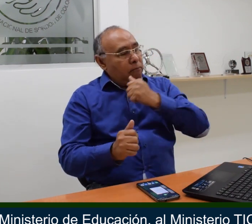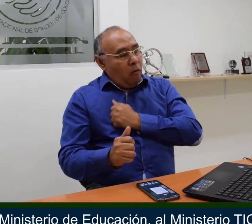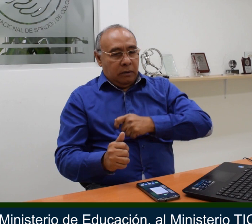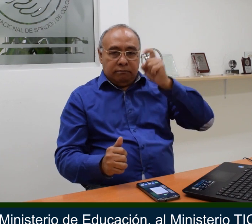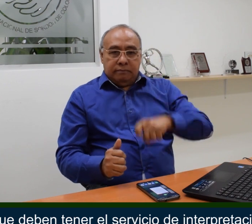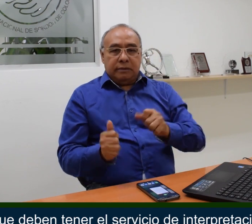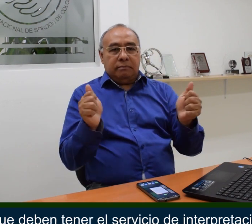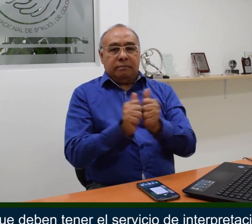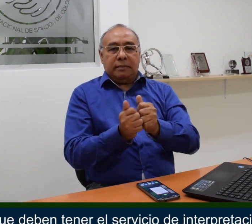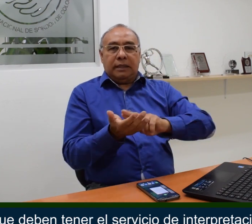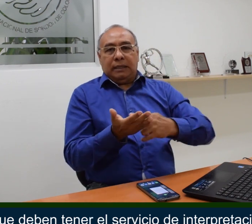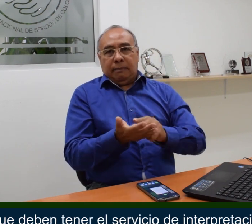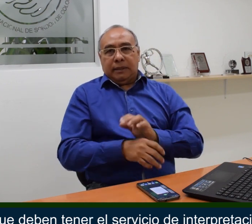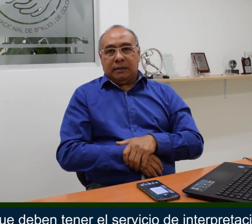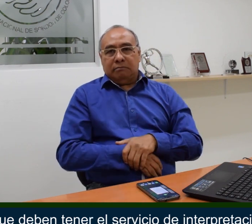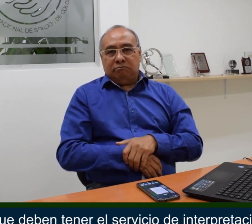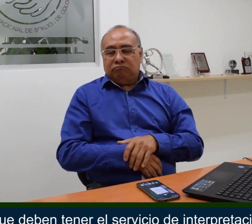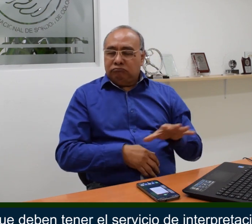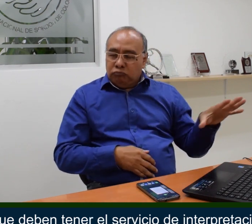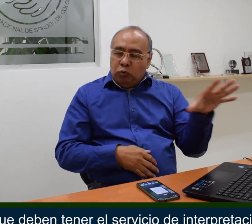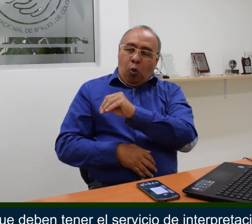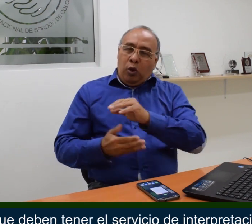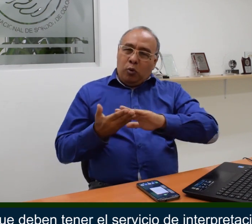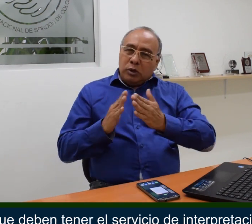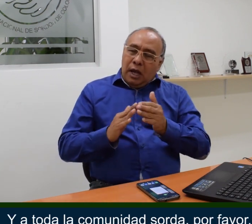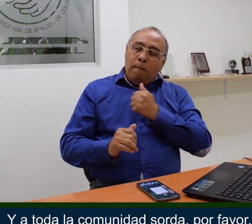cuenta que deben tener el servicio de interpretación en sus comunicados.